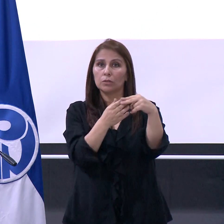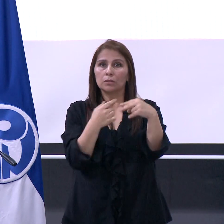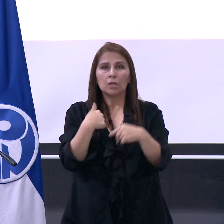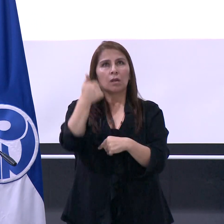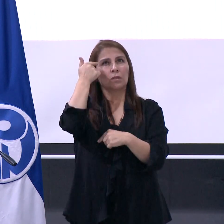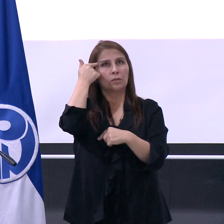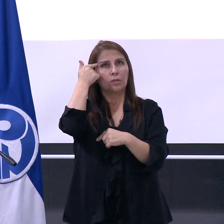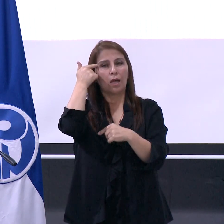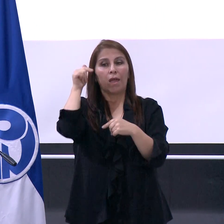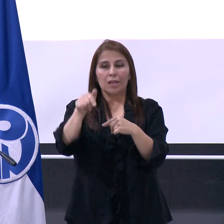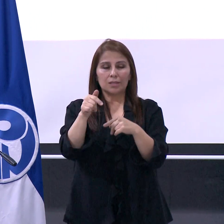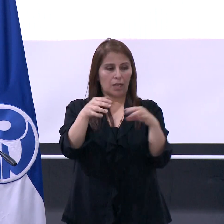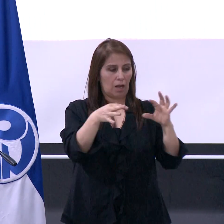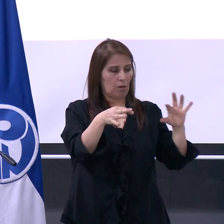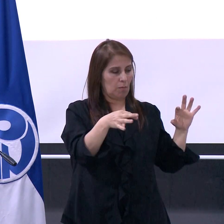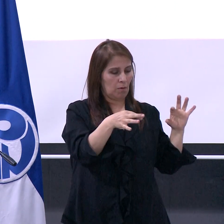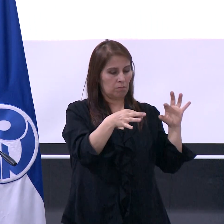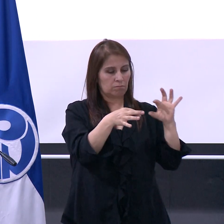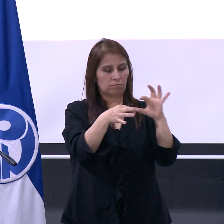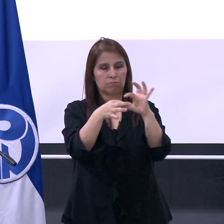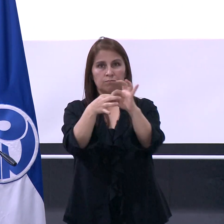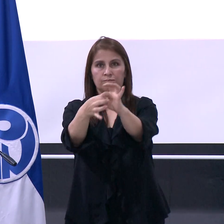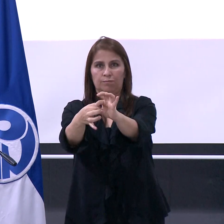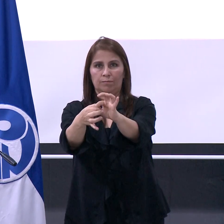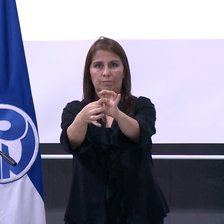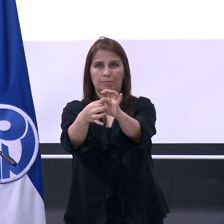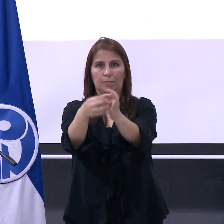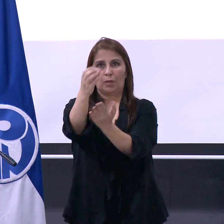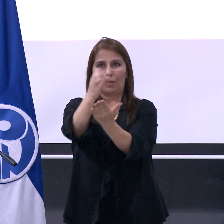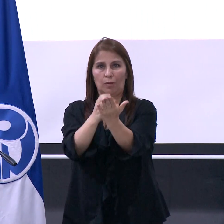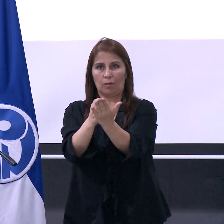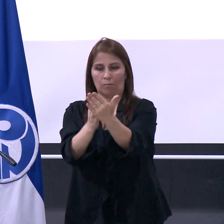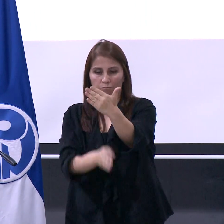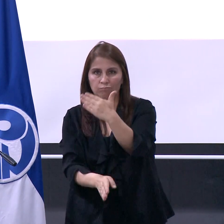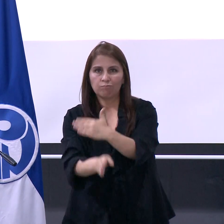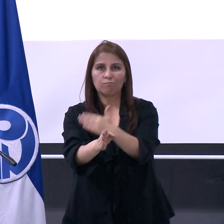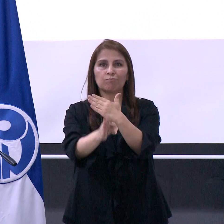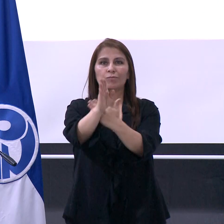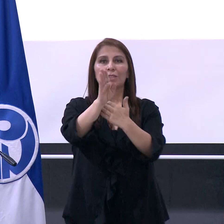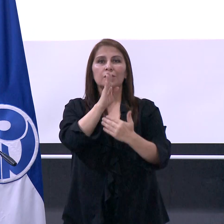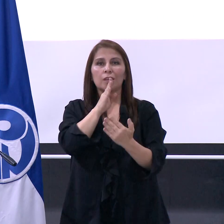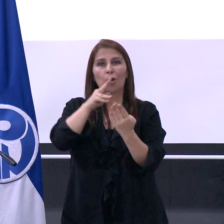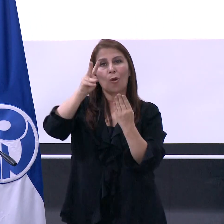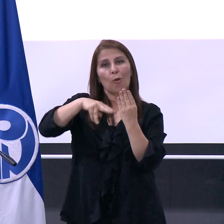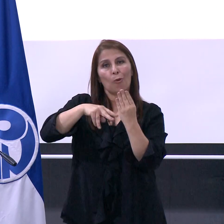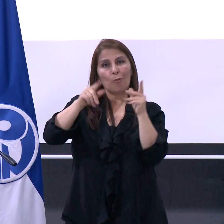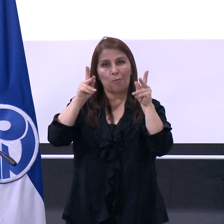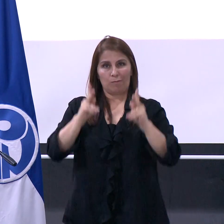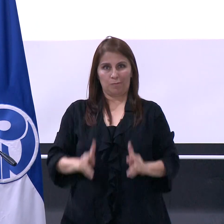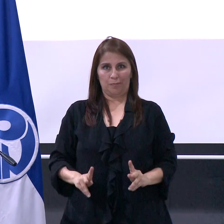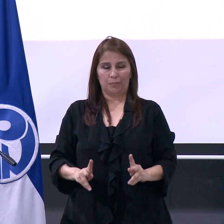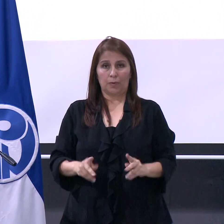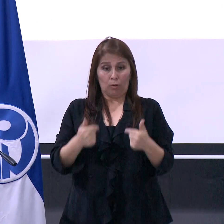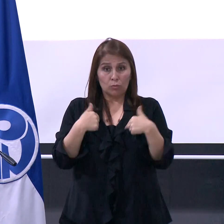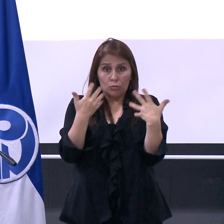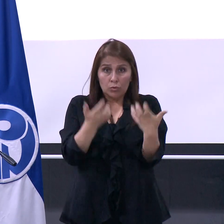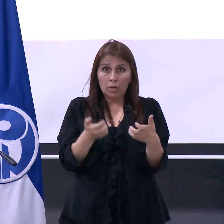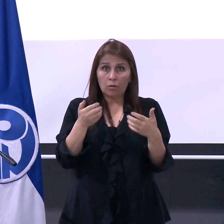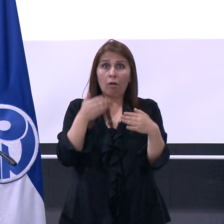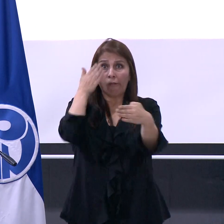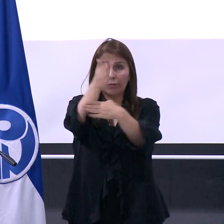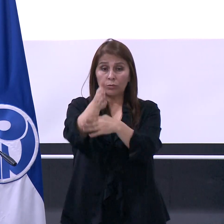extensión universitaria del pensum que seguían las normalistas donde se formaban quienes querían dedicarse a la enseñanza